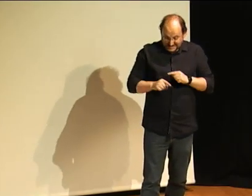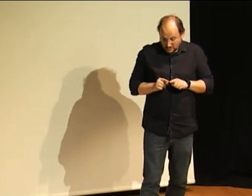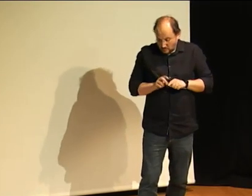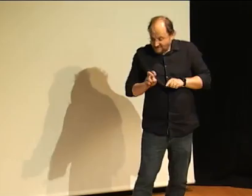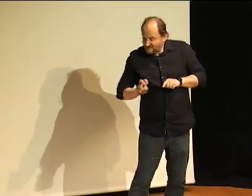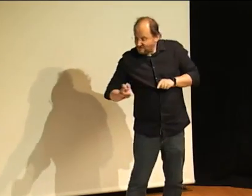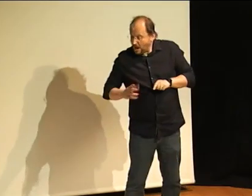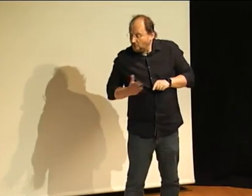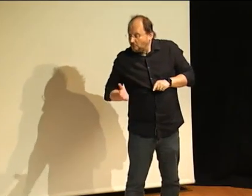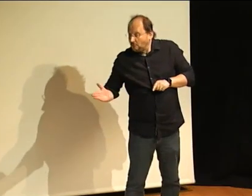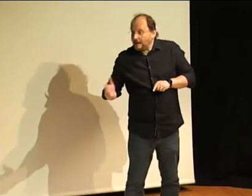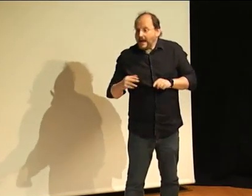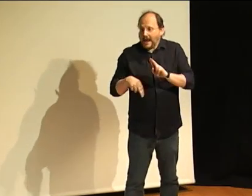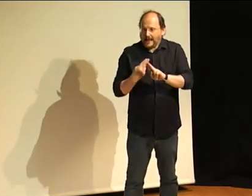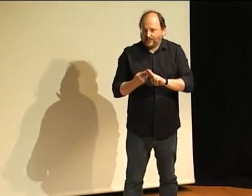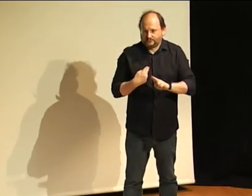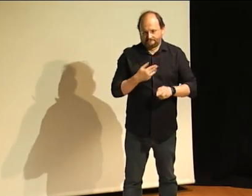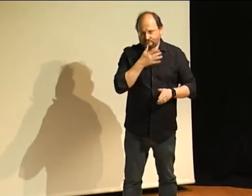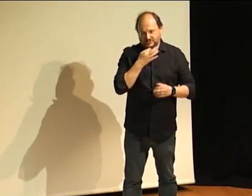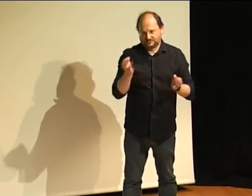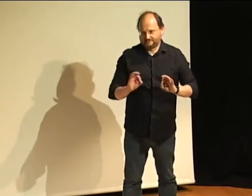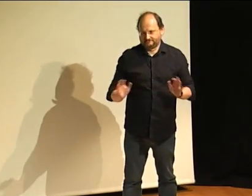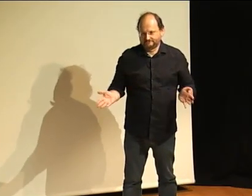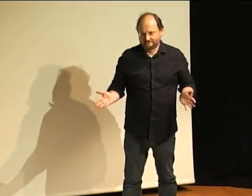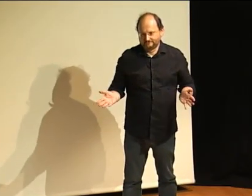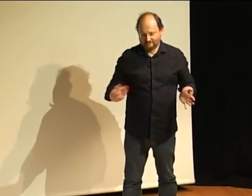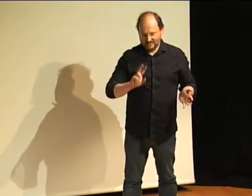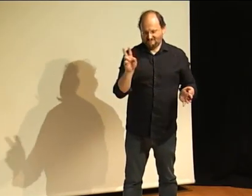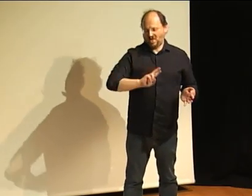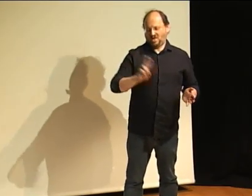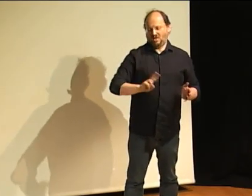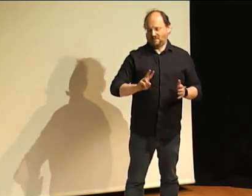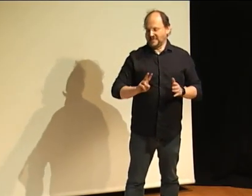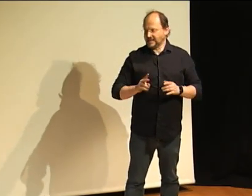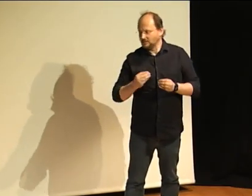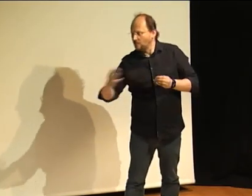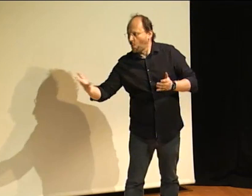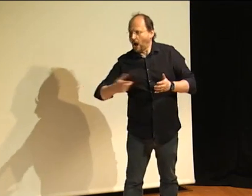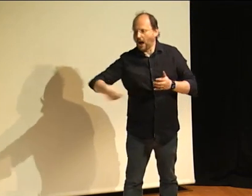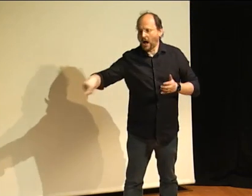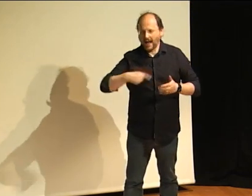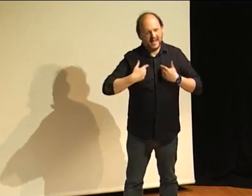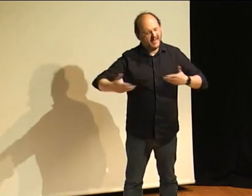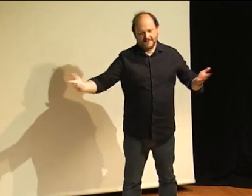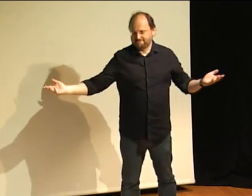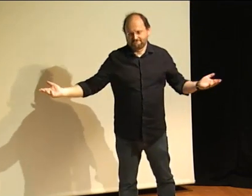des nuances telles que écolo, vert, verdure, etc. Mais je ne saurais pas dire si, à